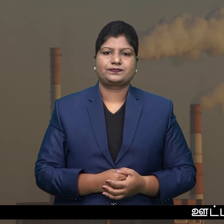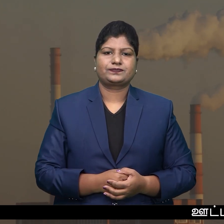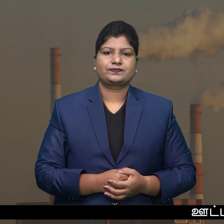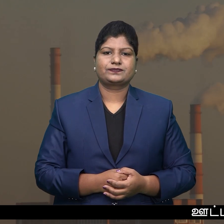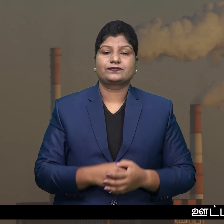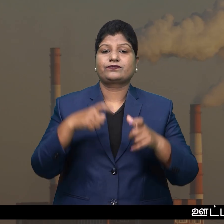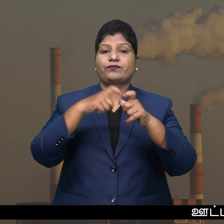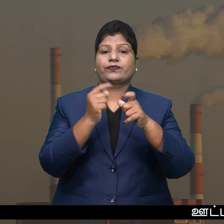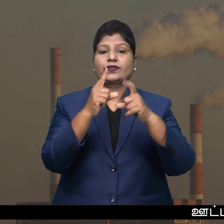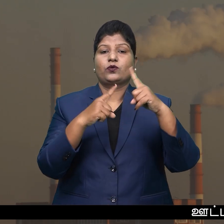ஊட்டமிகுத்தல்,